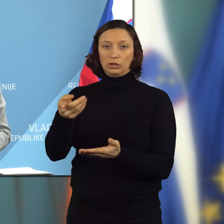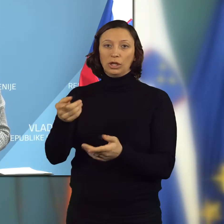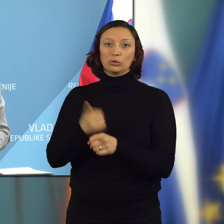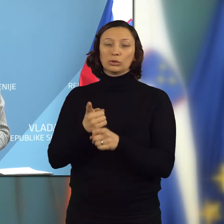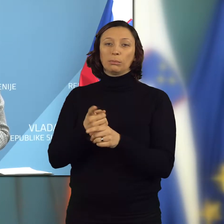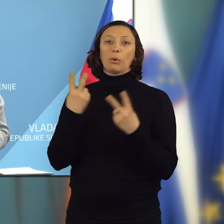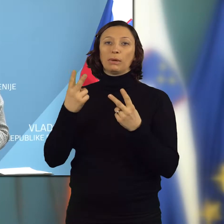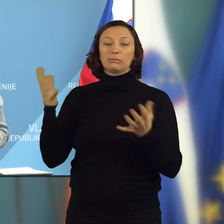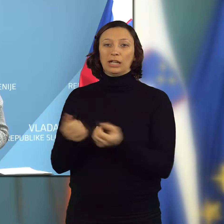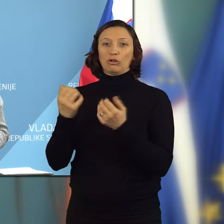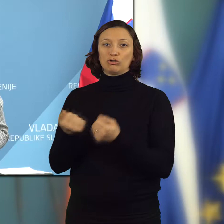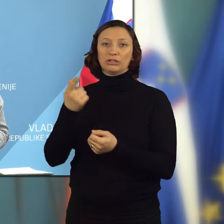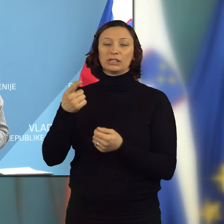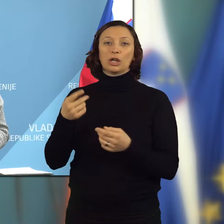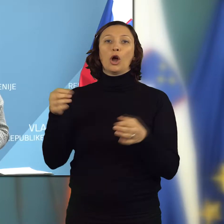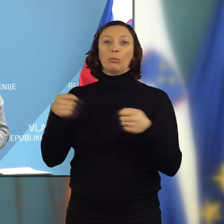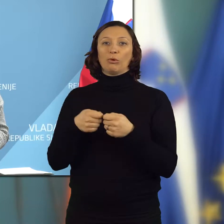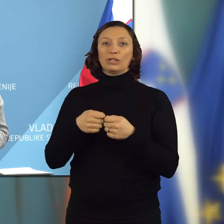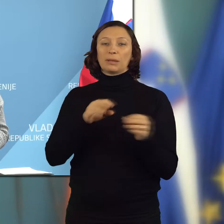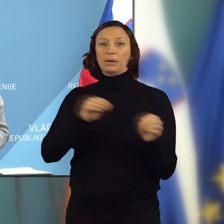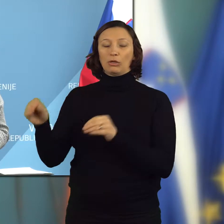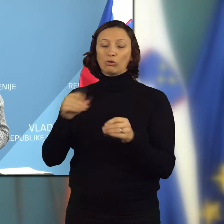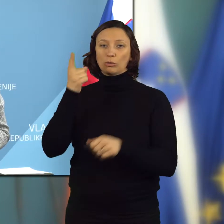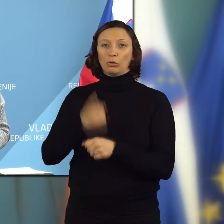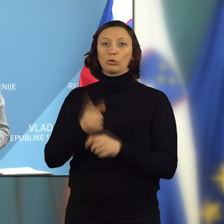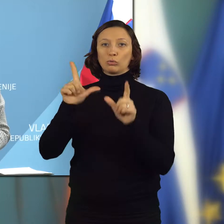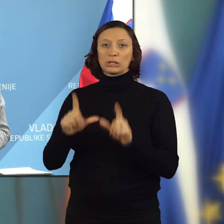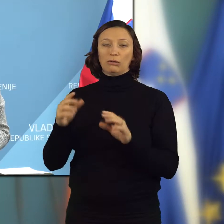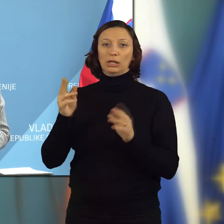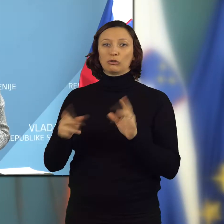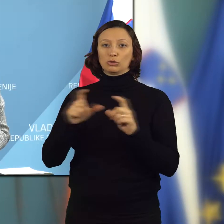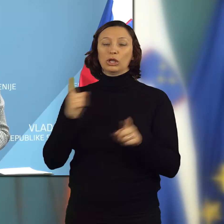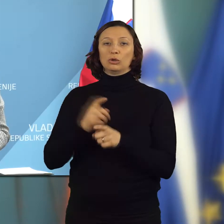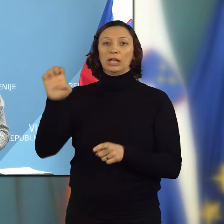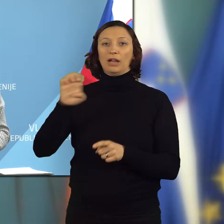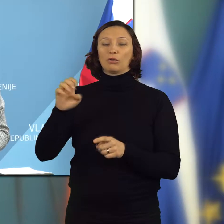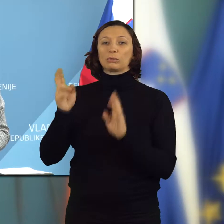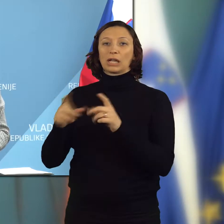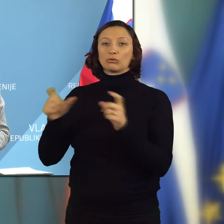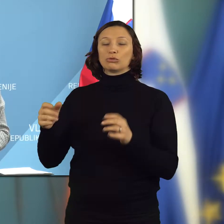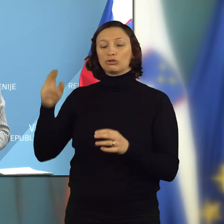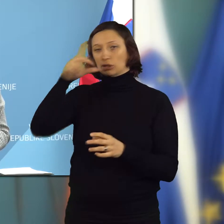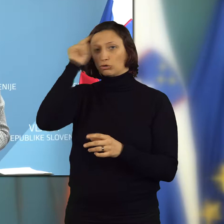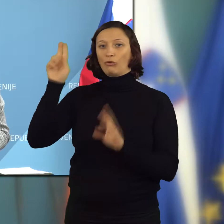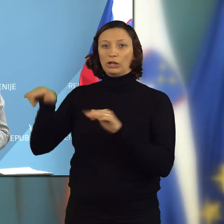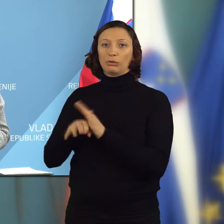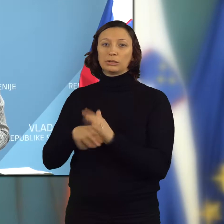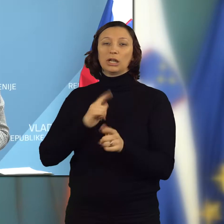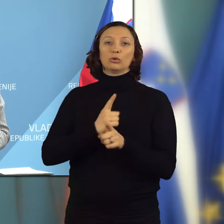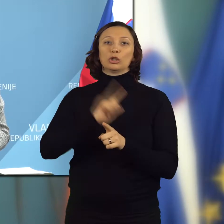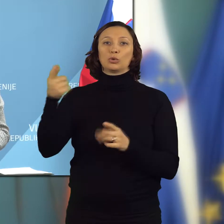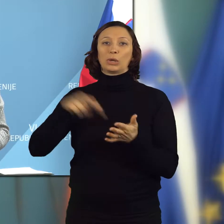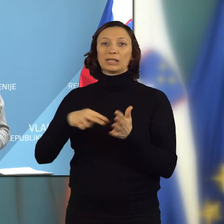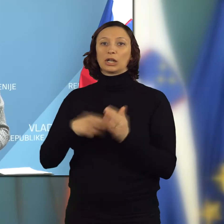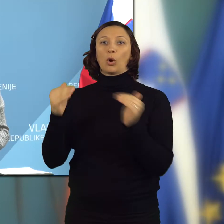pomembne rešitve, ki so povezane s prenosom odločb Ustavnega sodišča, pa tudi Evropskega sodišča za človekove pravice, ter druge